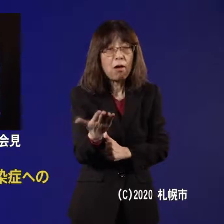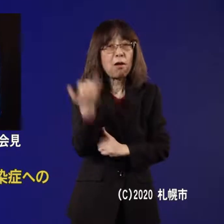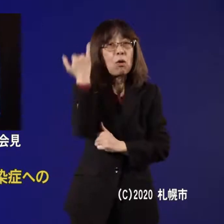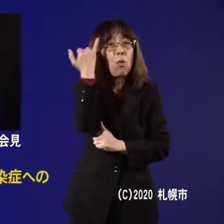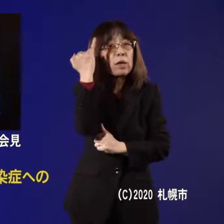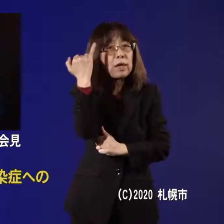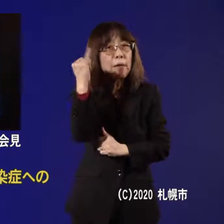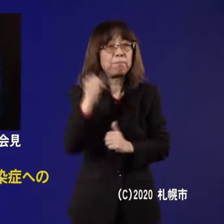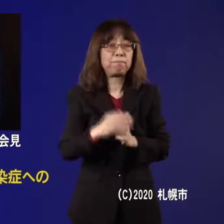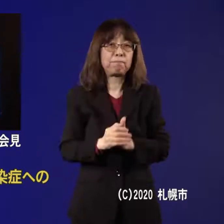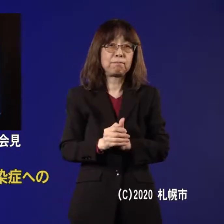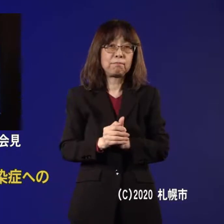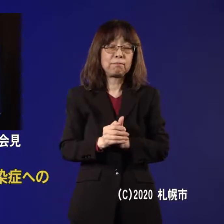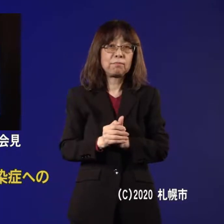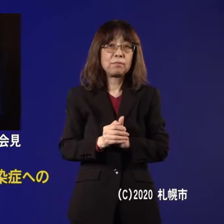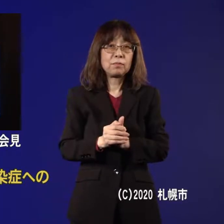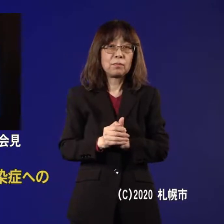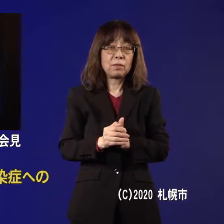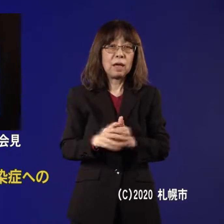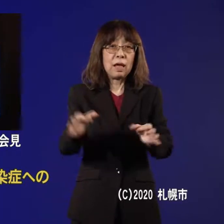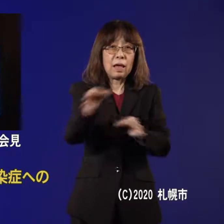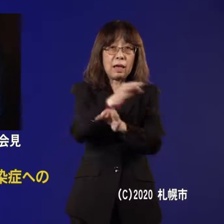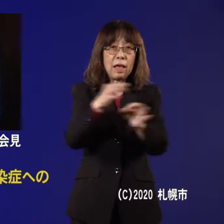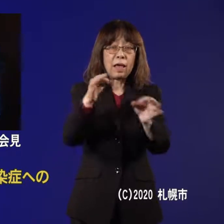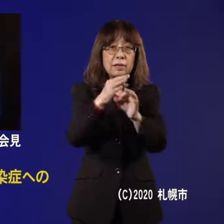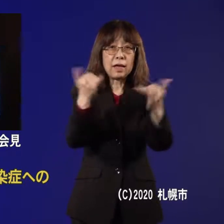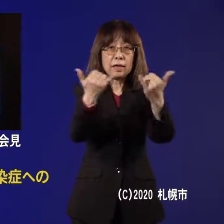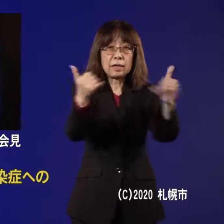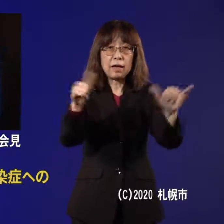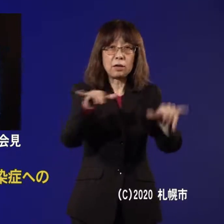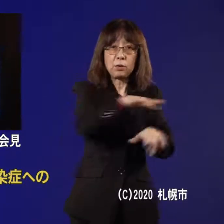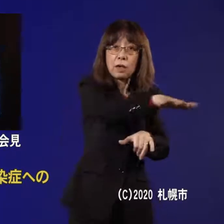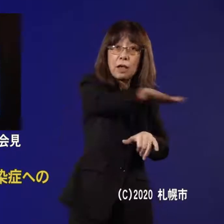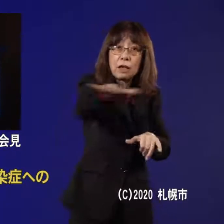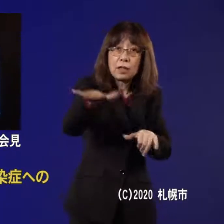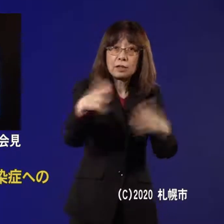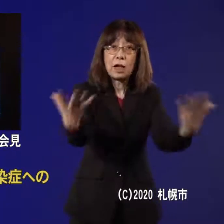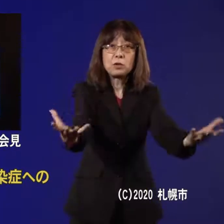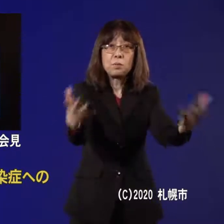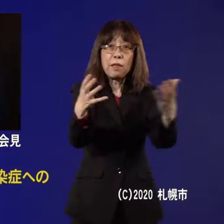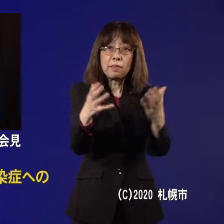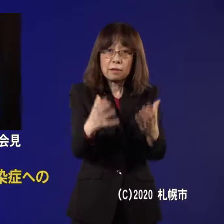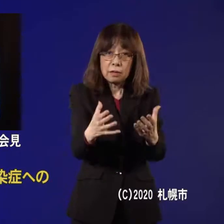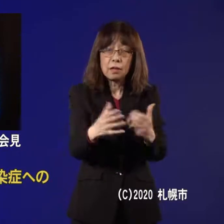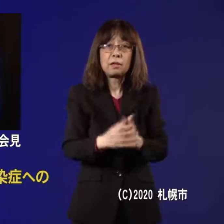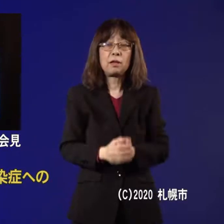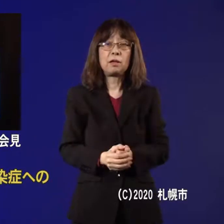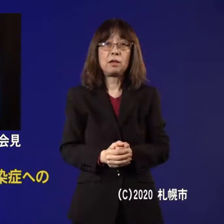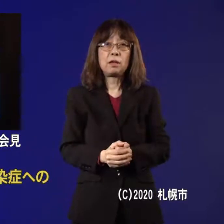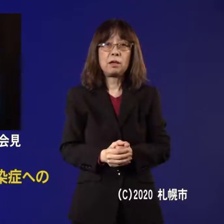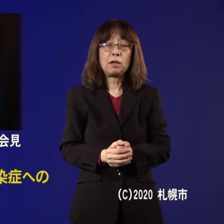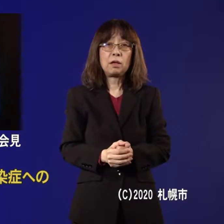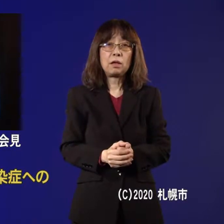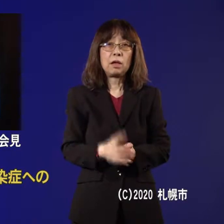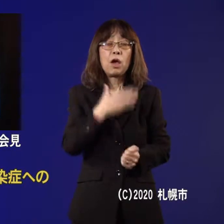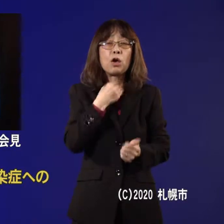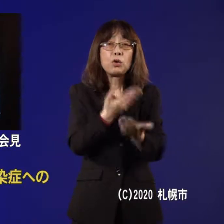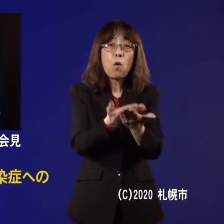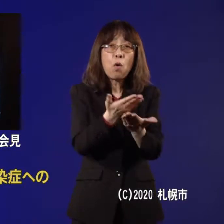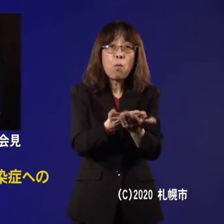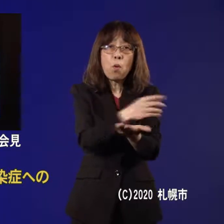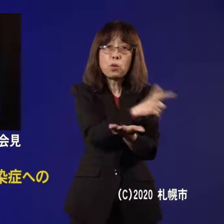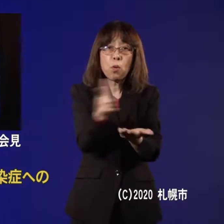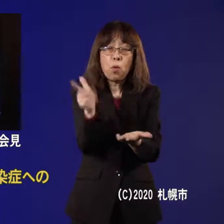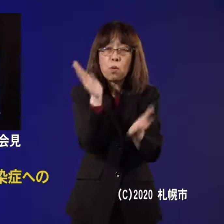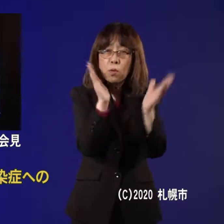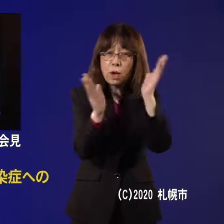を経済界の方々にお集まりをいただいて、ご要望とお伺いをして、